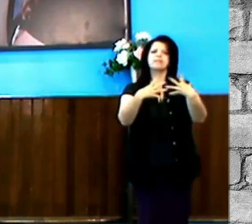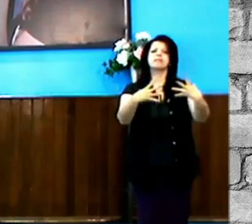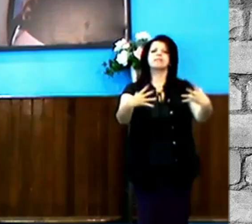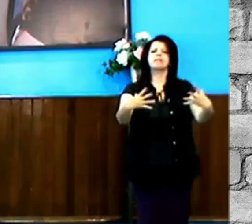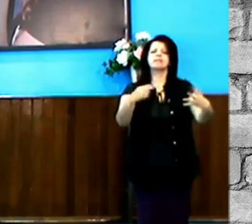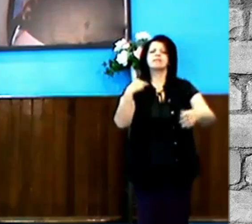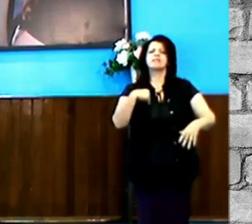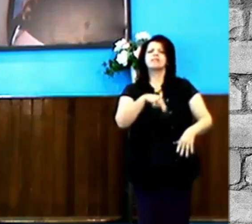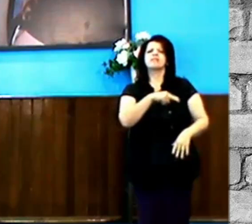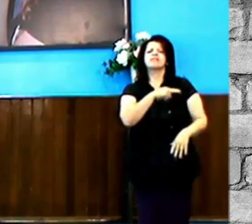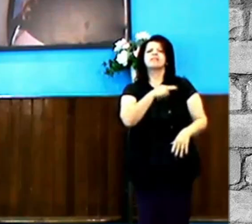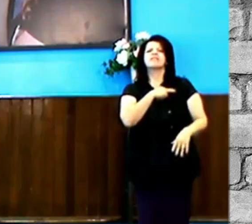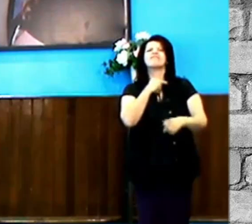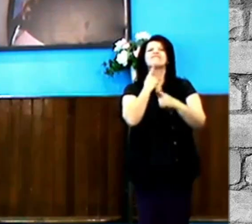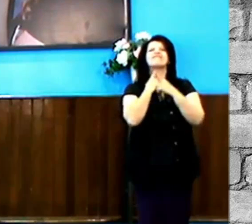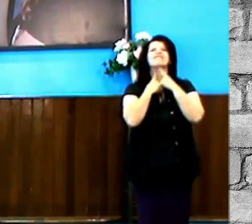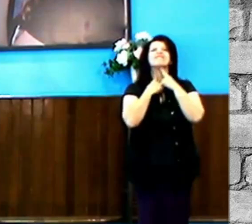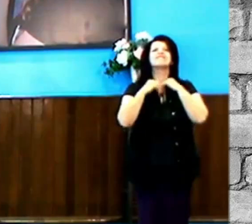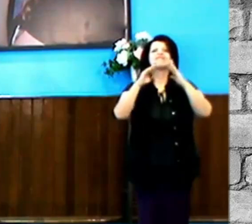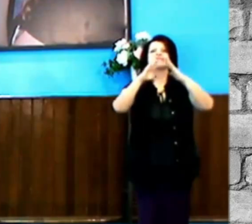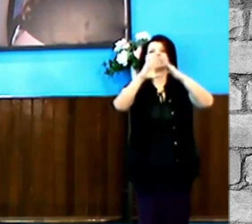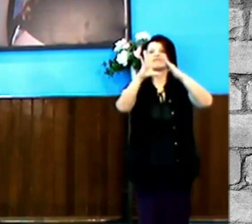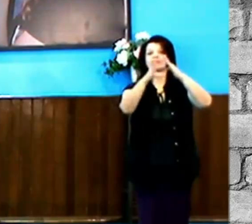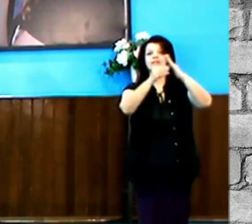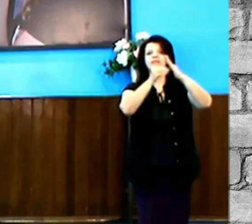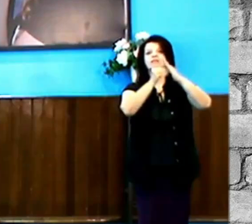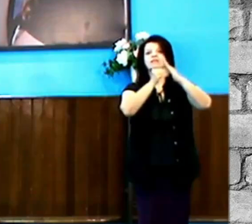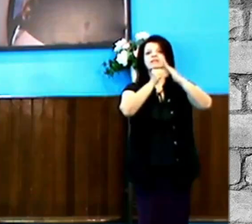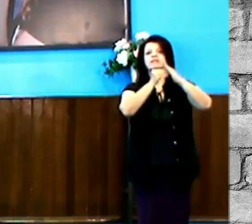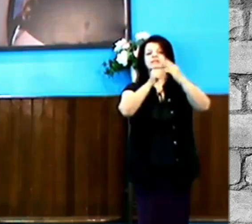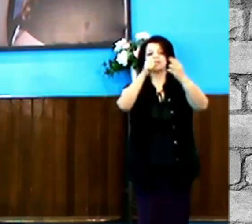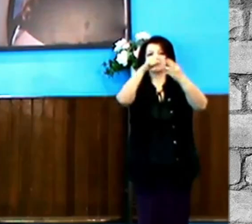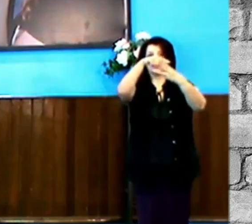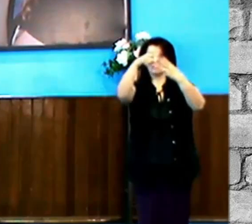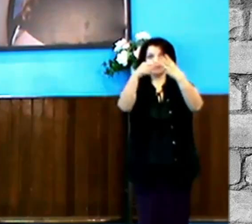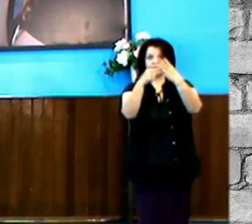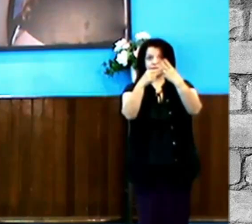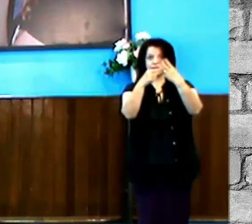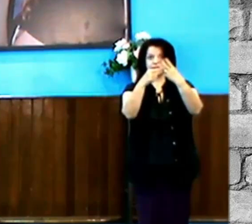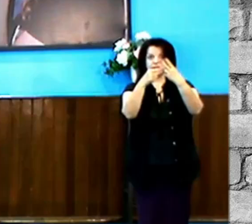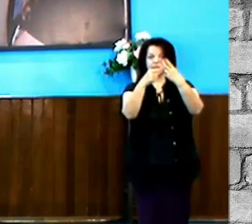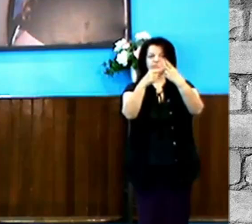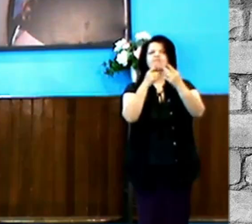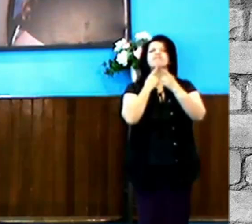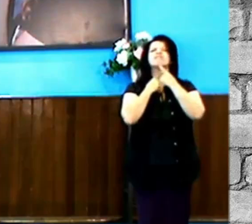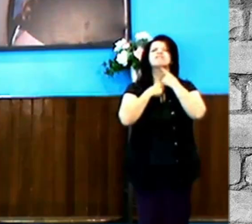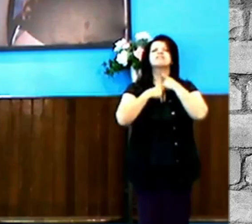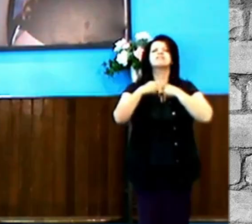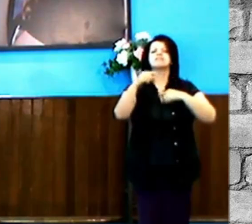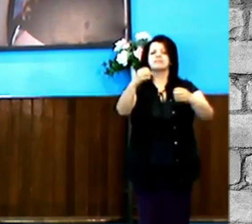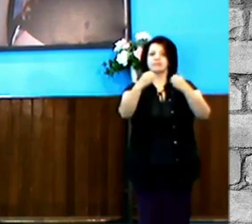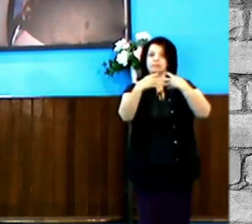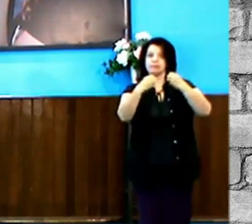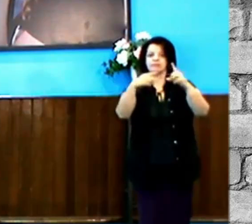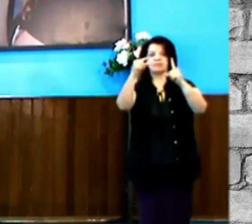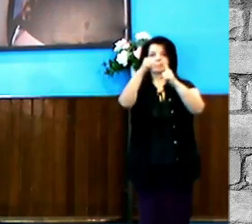O nosso desejo aqui como igreja local é triplo. E esse desejo provém da própria Escritura para